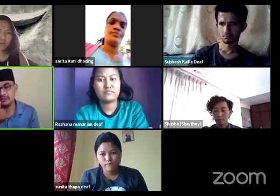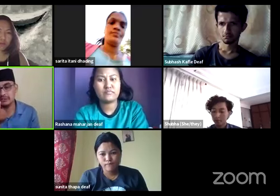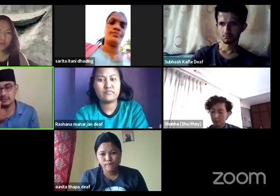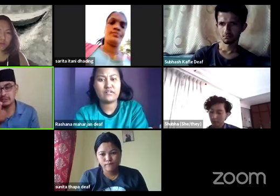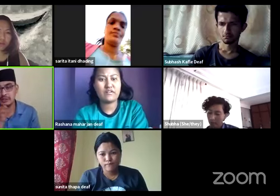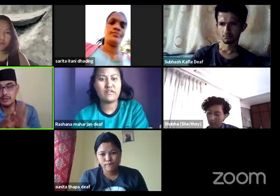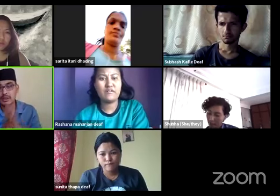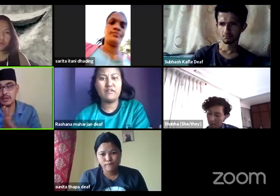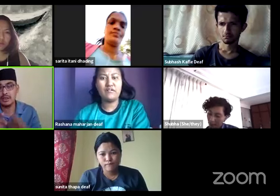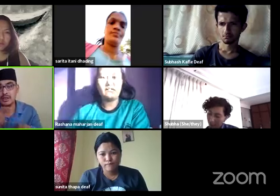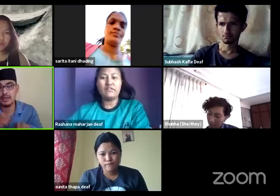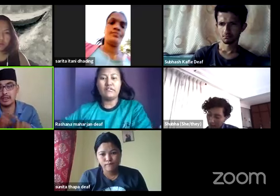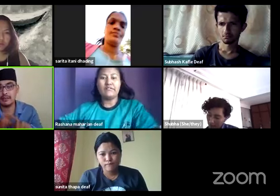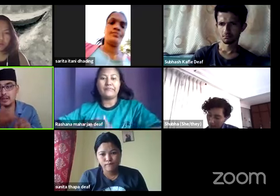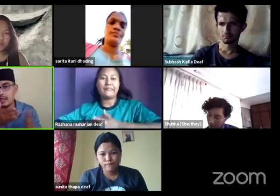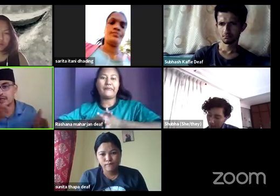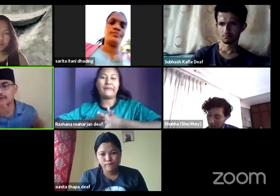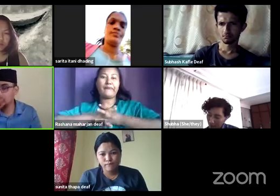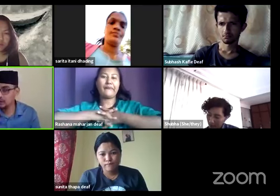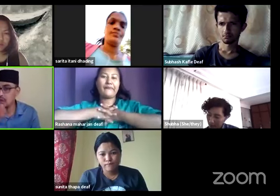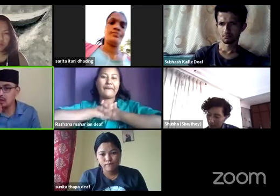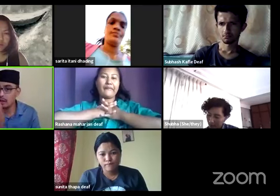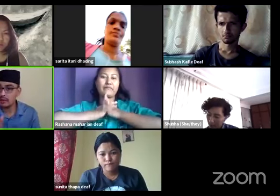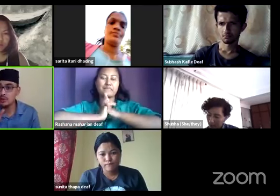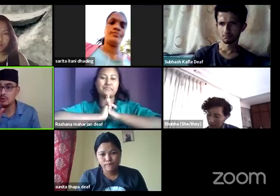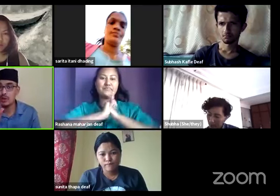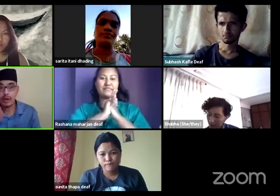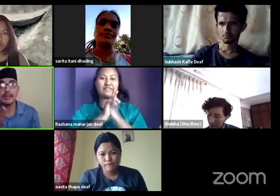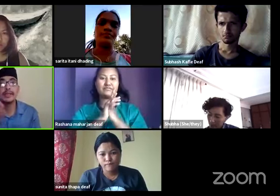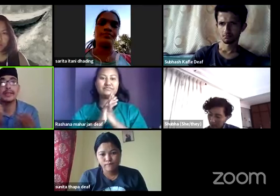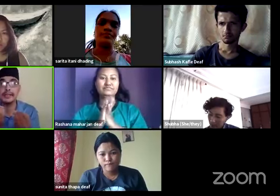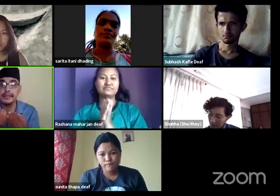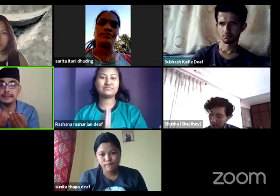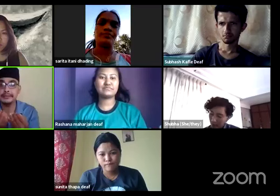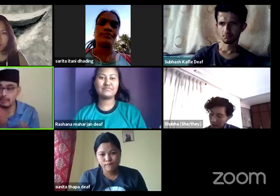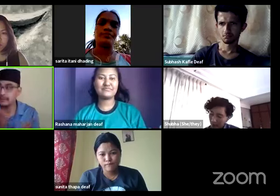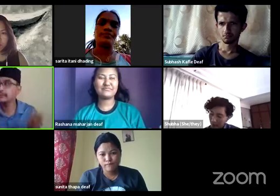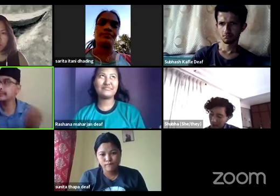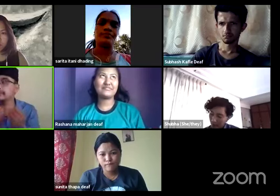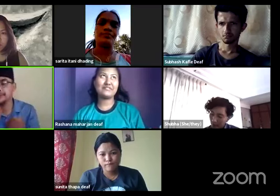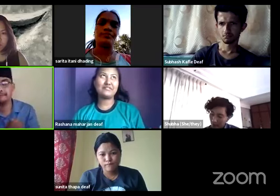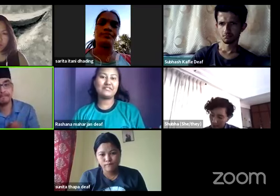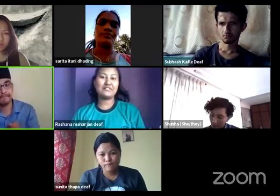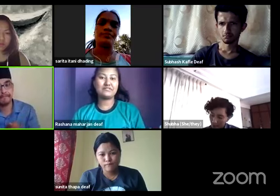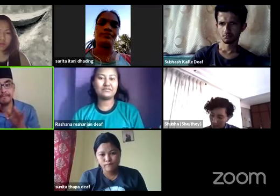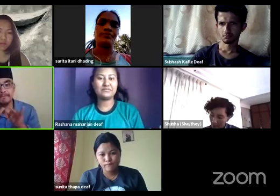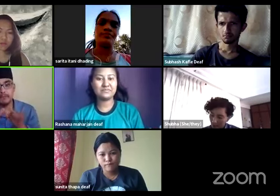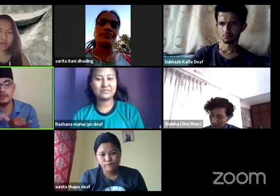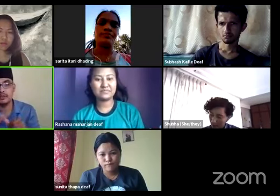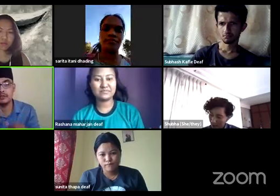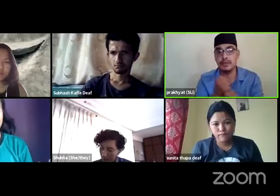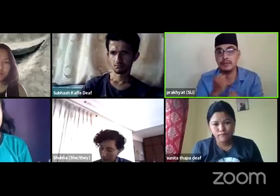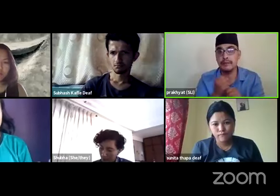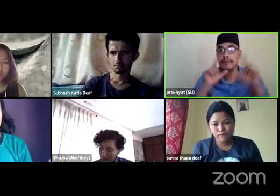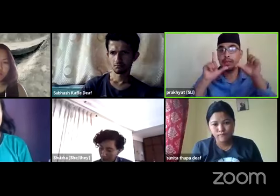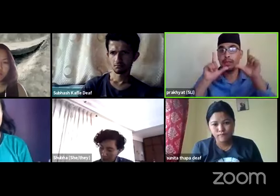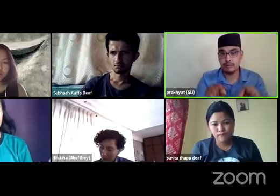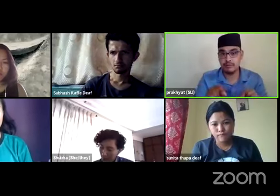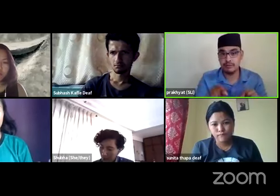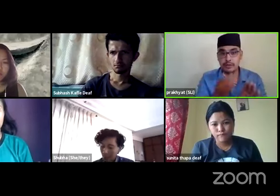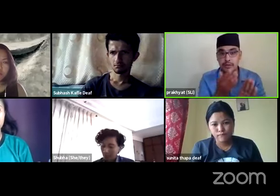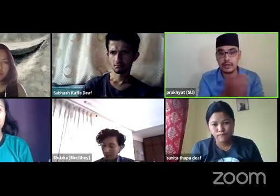ल्याउन टाइम लाग्न सक्छ अब चाहिँ वाट नेक्स्ट भन्ने कुराहरू पनि हामीले अलिकति सोच्दै गएर गर्नुपर्छ जस्तो लाग्छ र अघि पनि कुराहरू